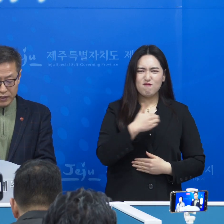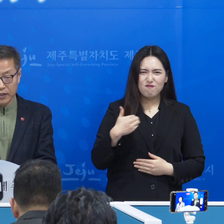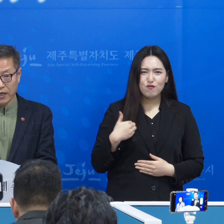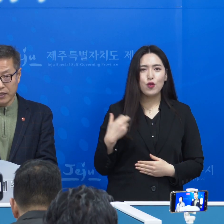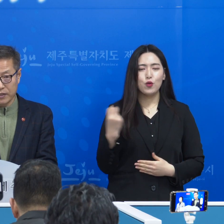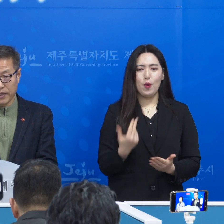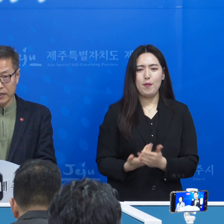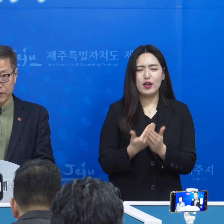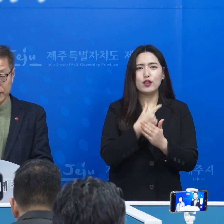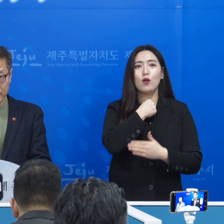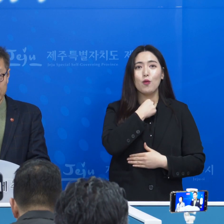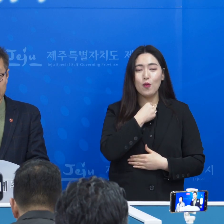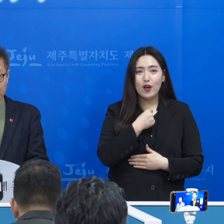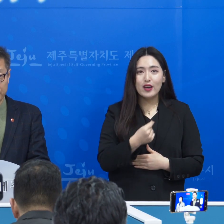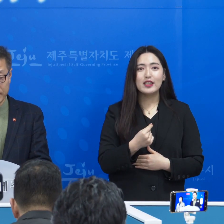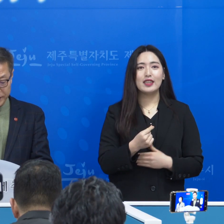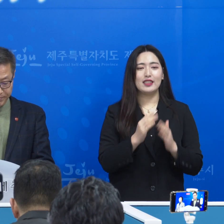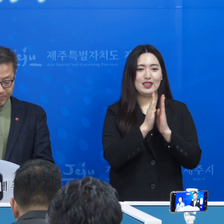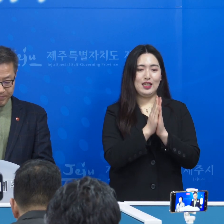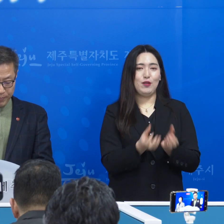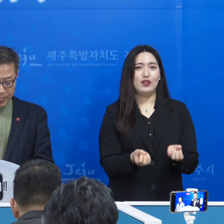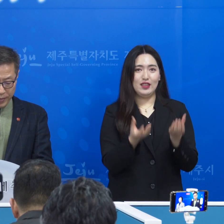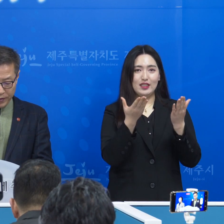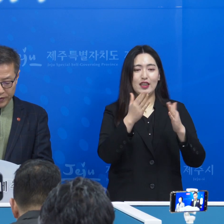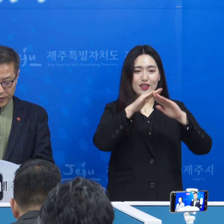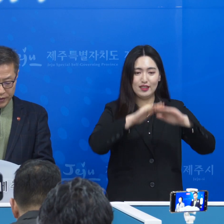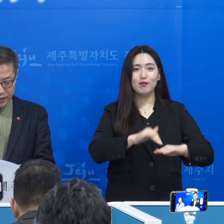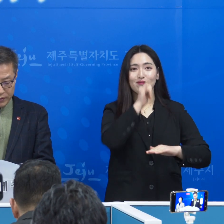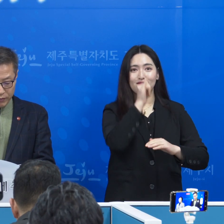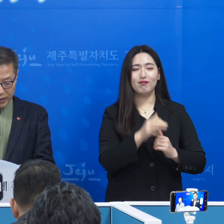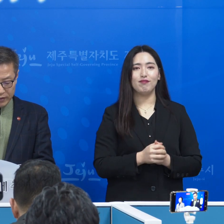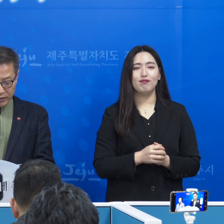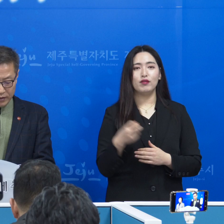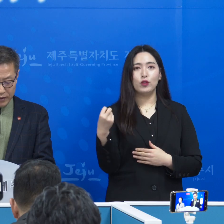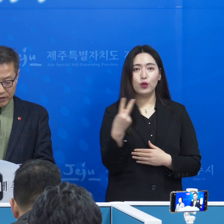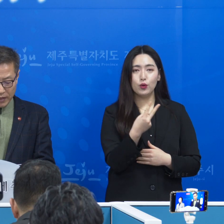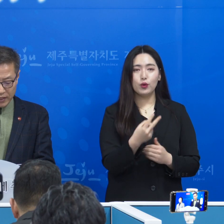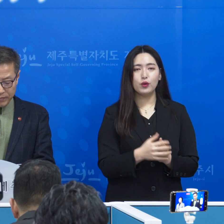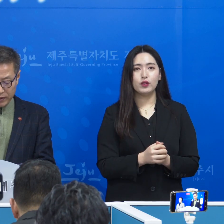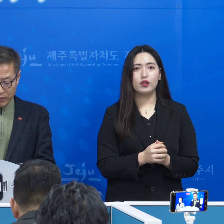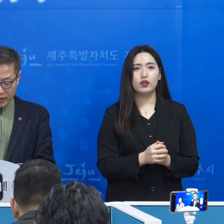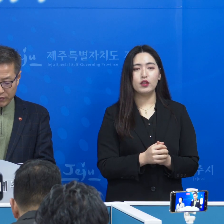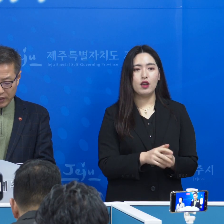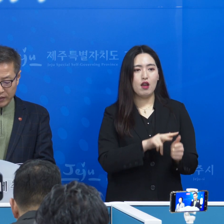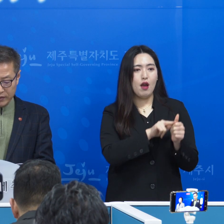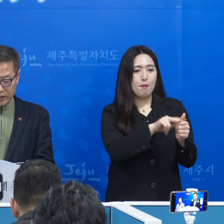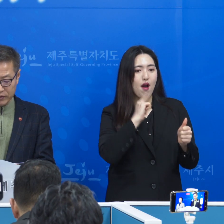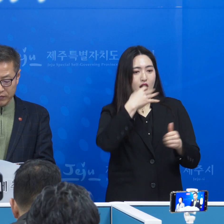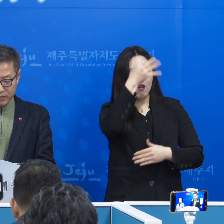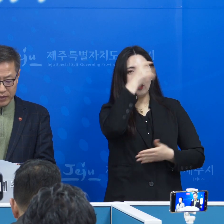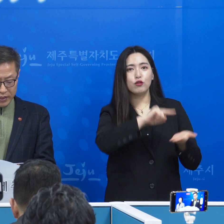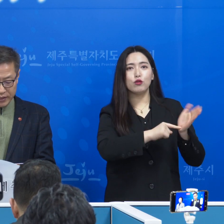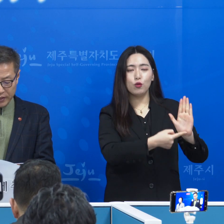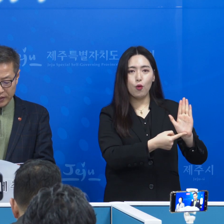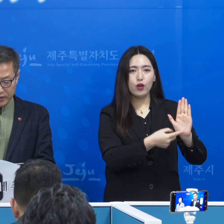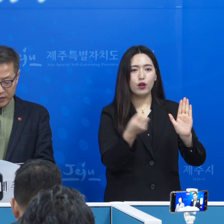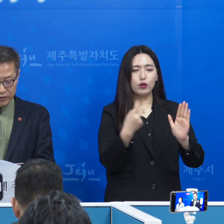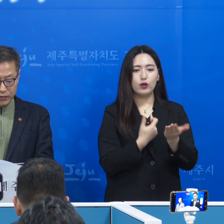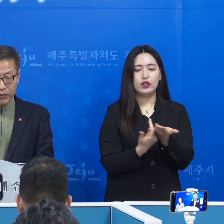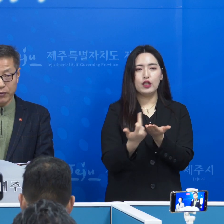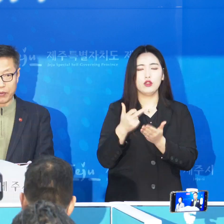염원하는 희망기원제가 열리게 됩니다. 또한 마상마의 공연과